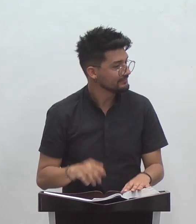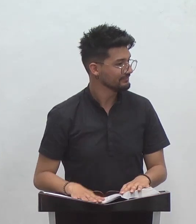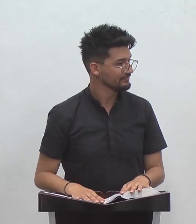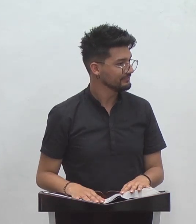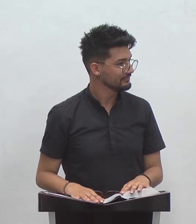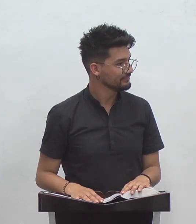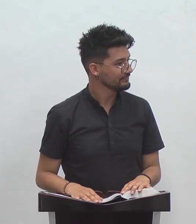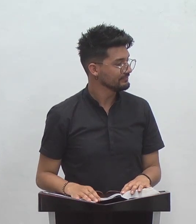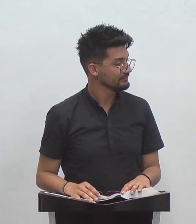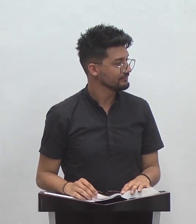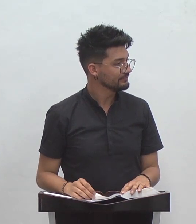lado nuestro? No, señores.